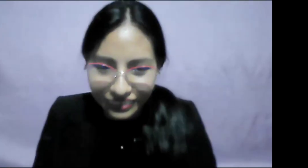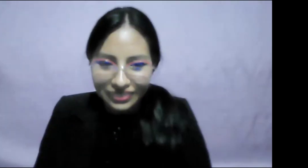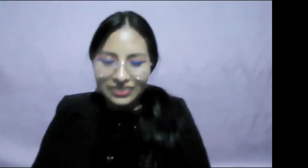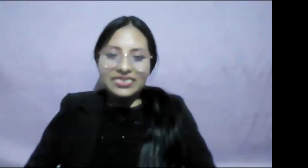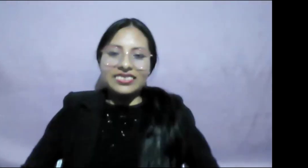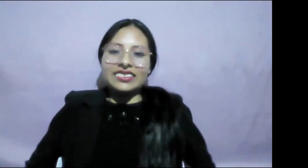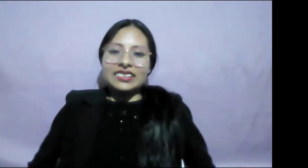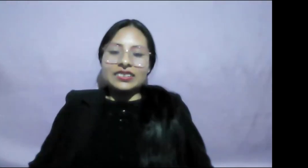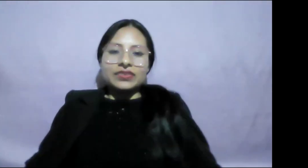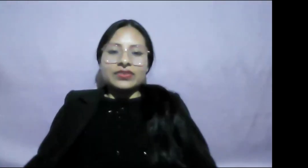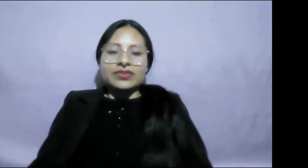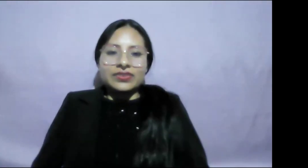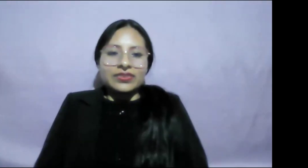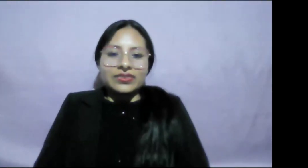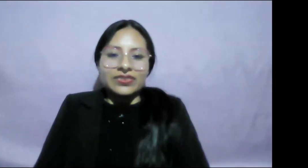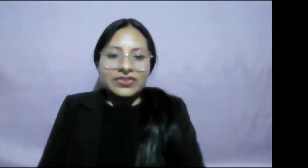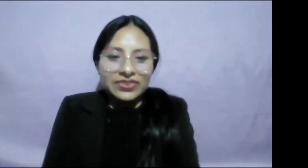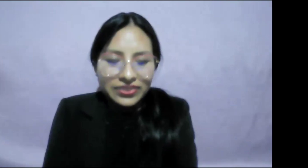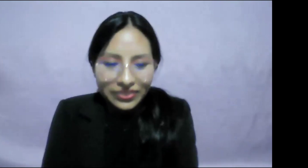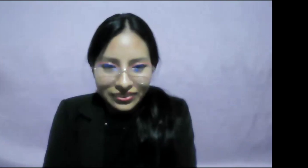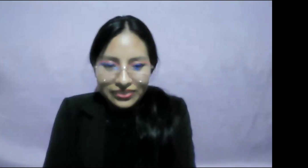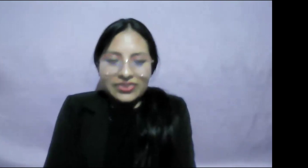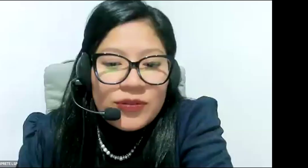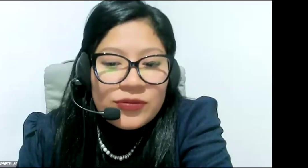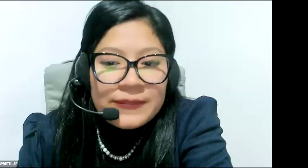pueden escribir Sí a ver Tobías te